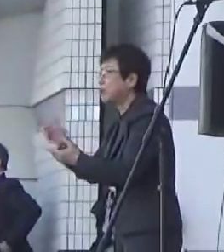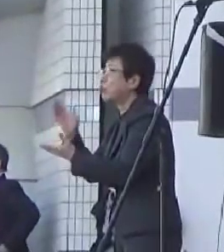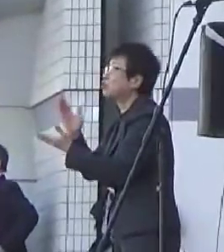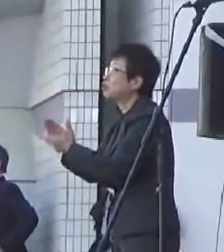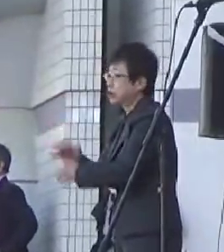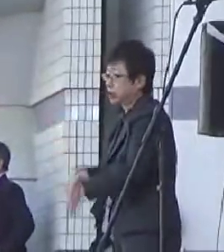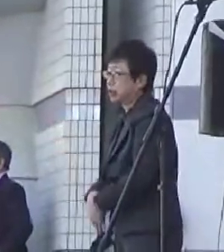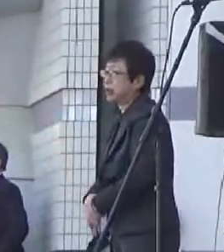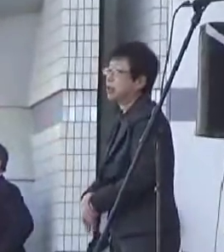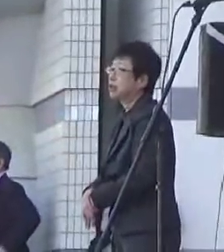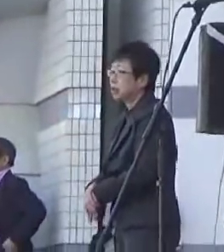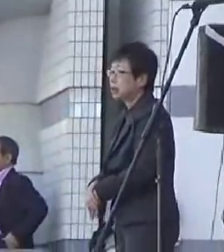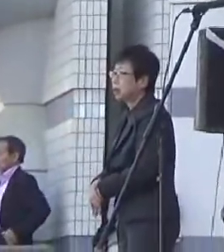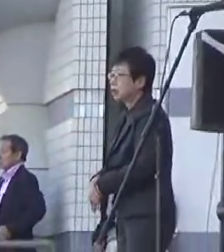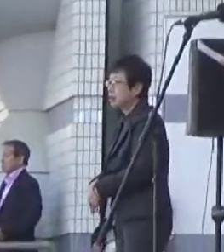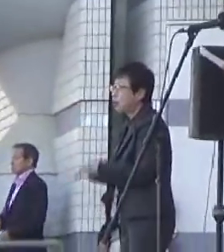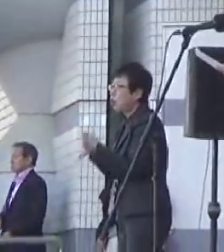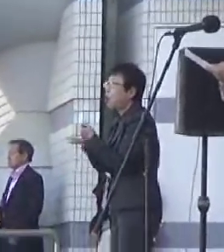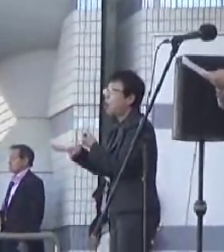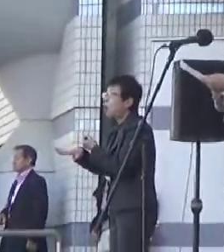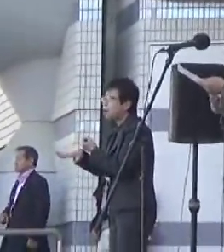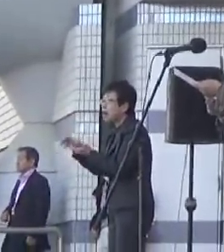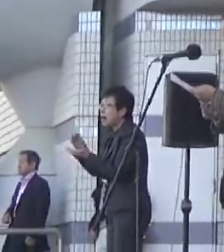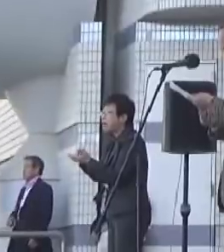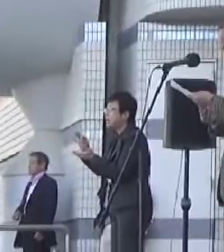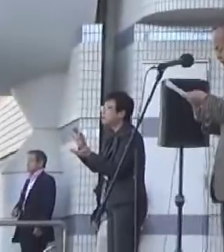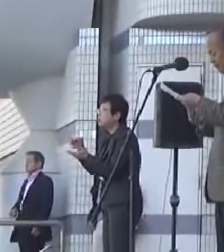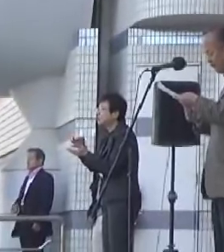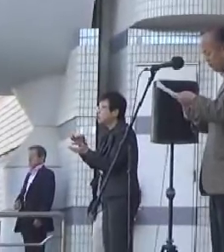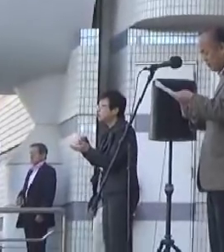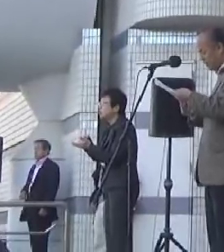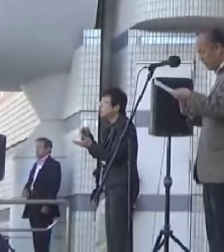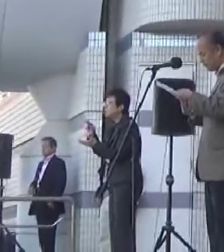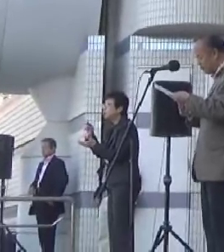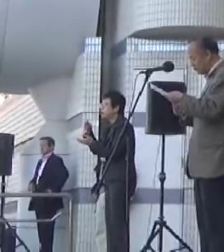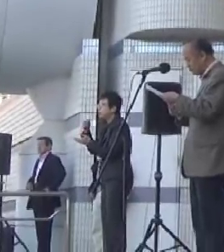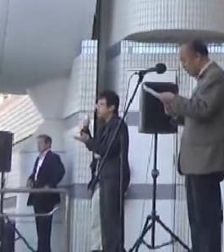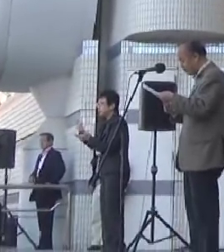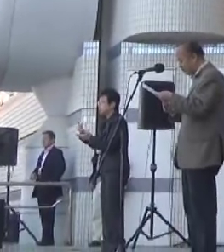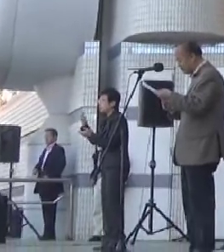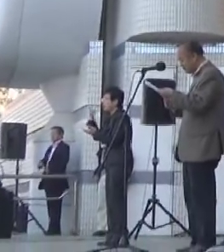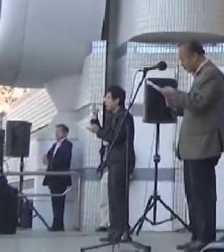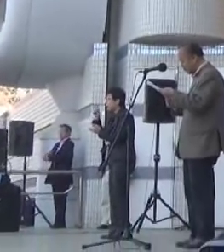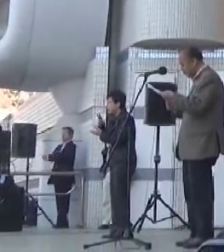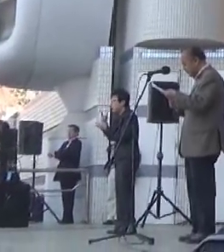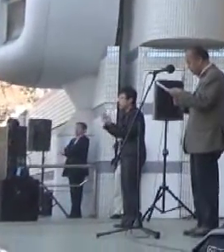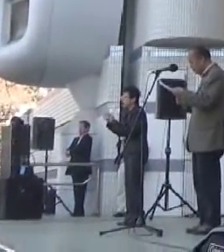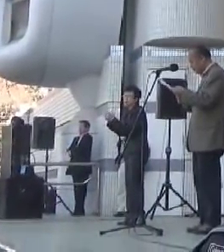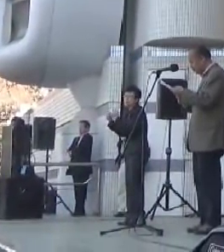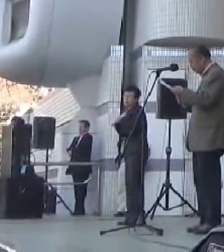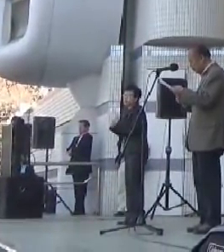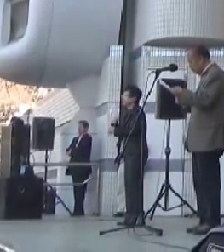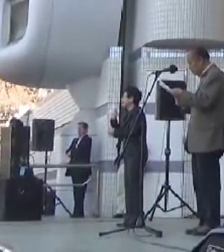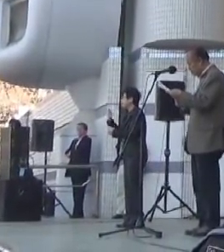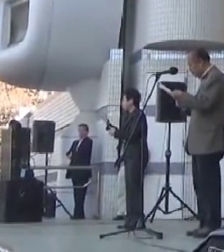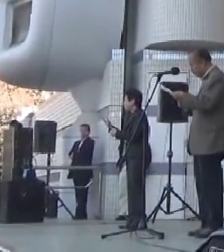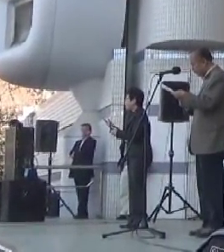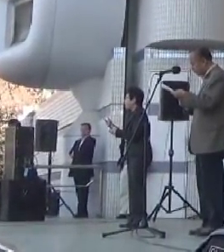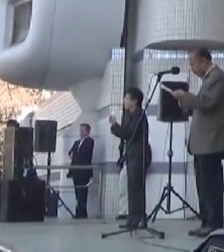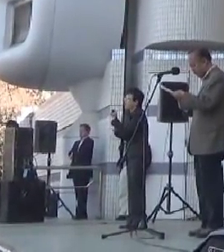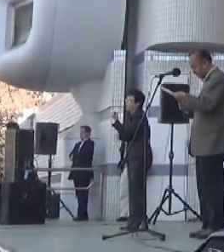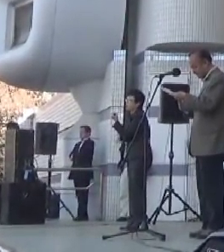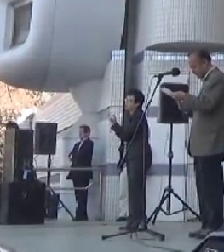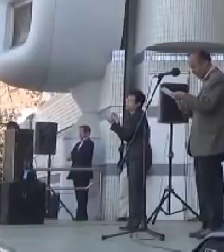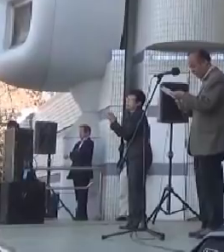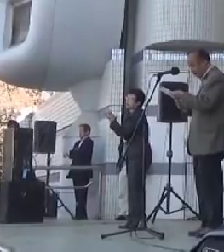する、放射性廃棄物プルトニウムの管理と処分を徹底するなどの基本